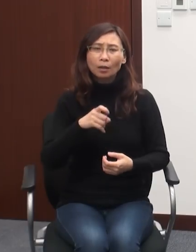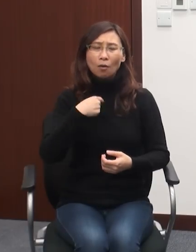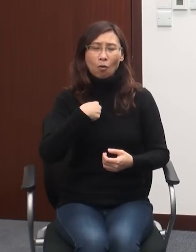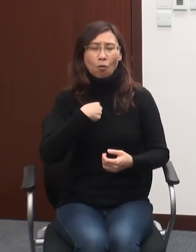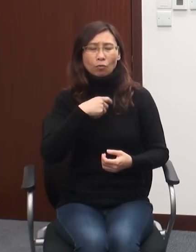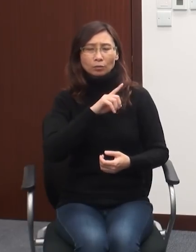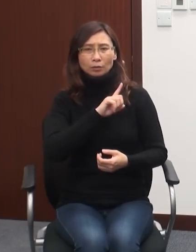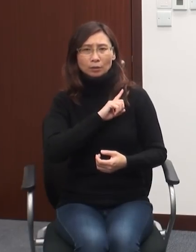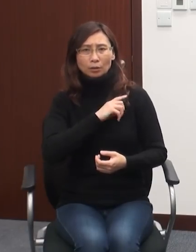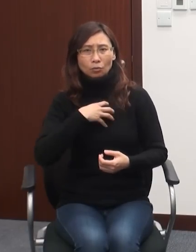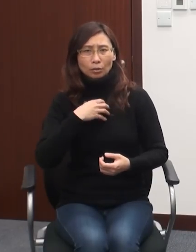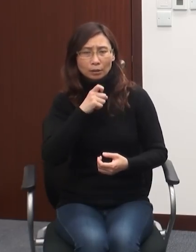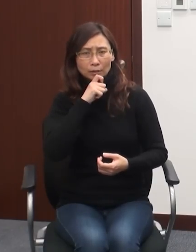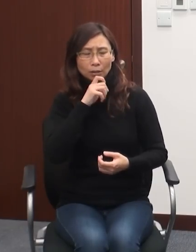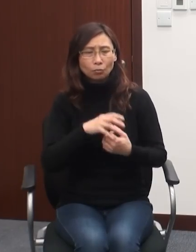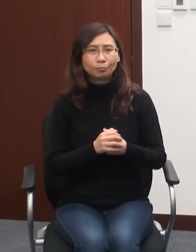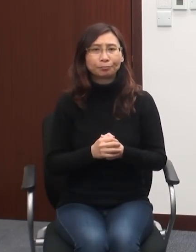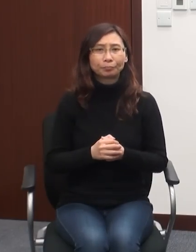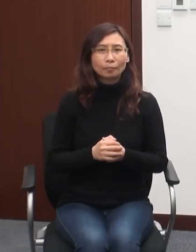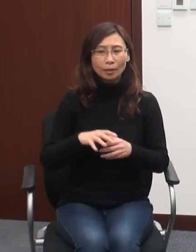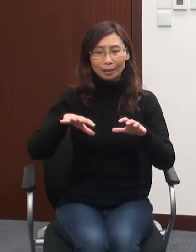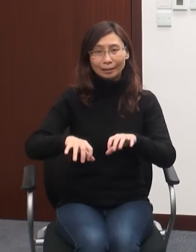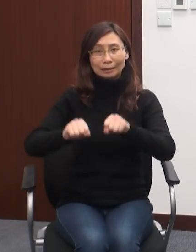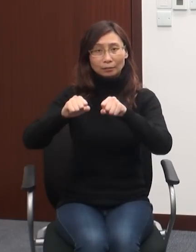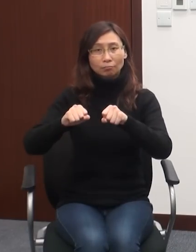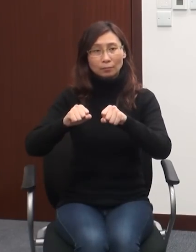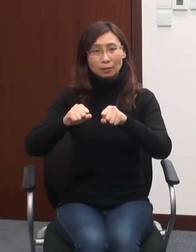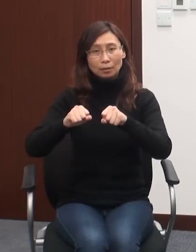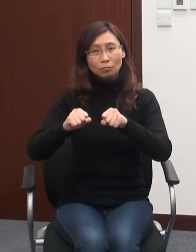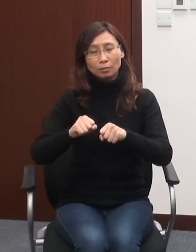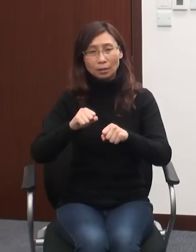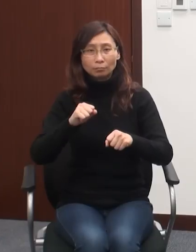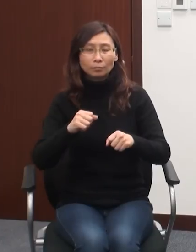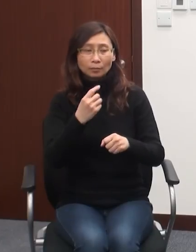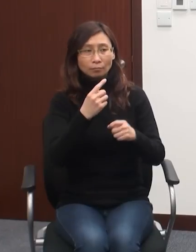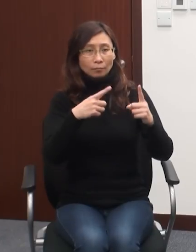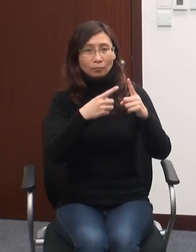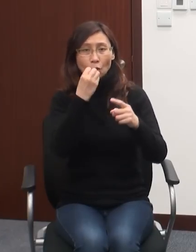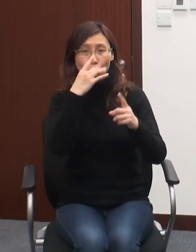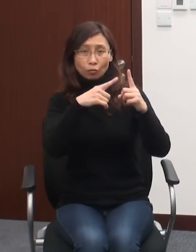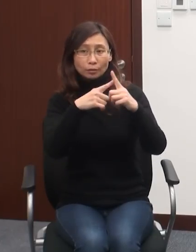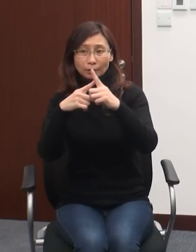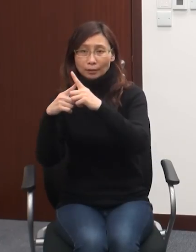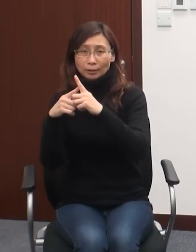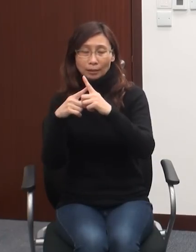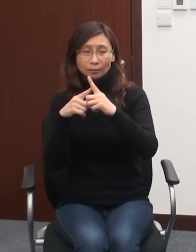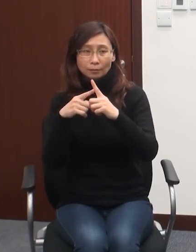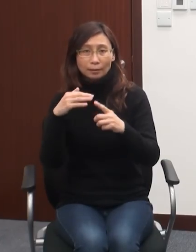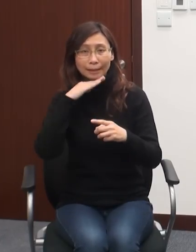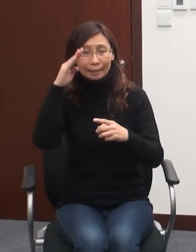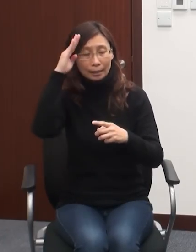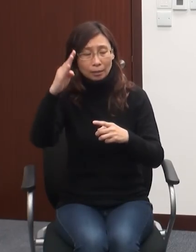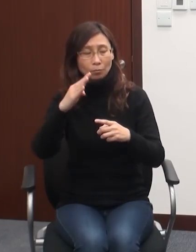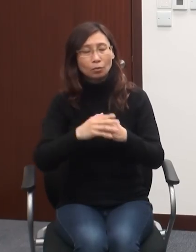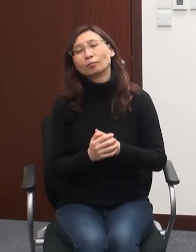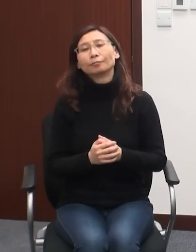去 救民望啦， 係啦，即係佢唔係話即係好似我哋咁樣有啲制度性嘅